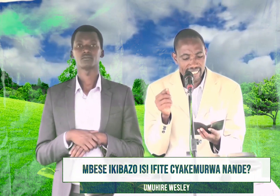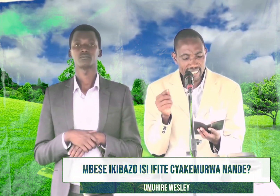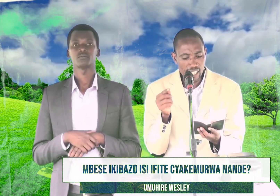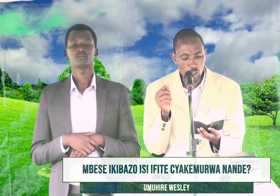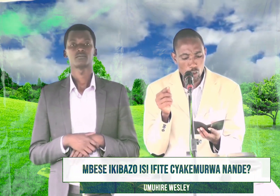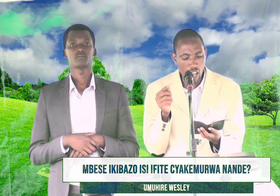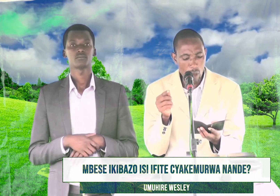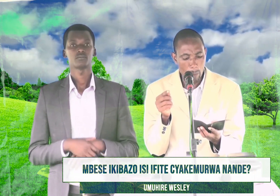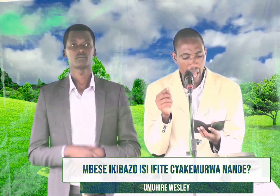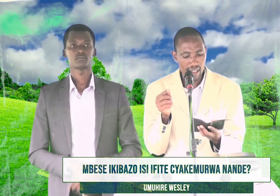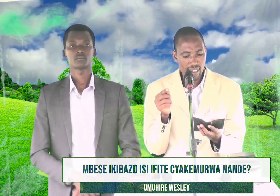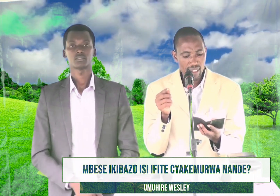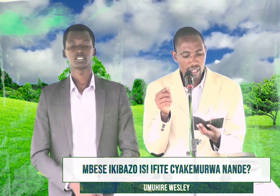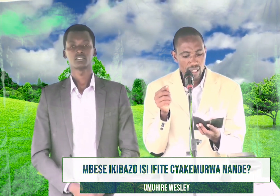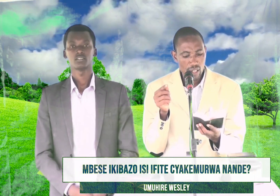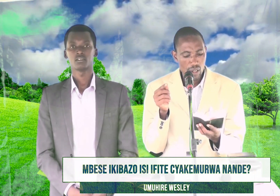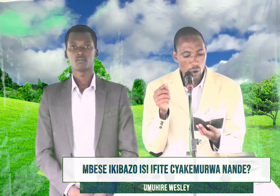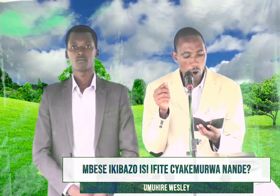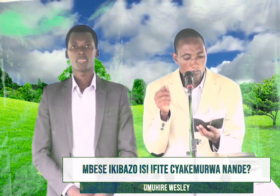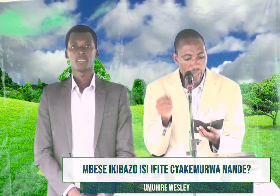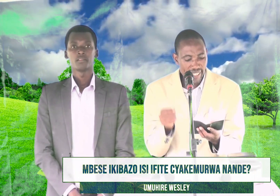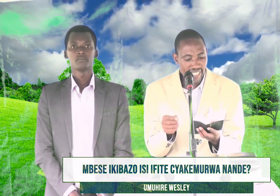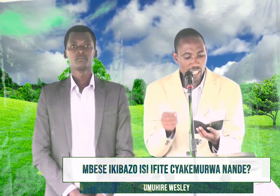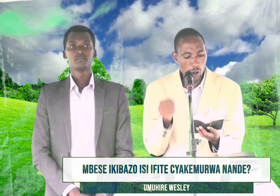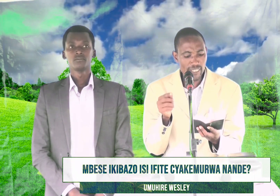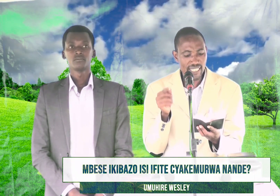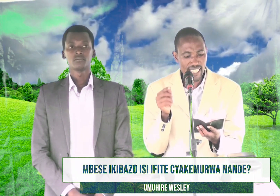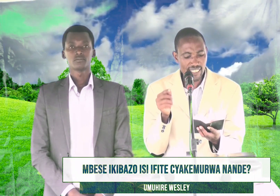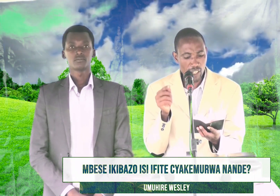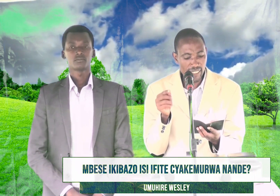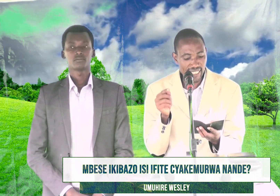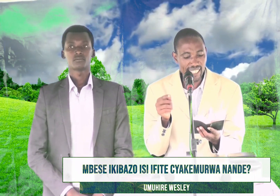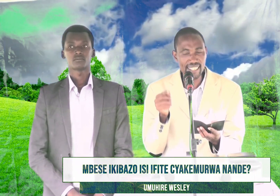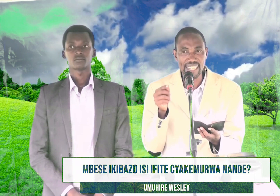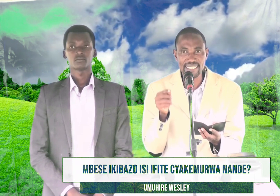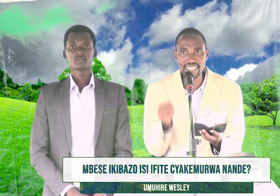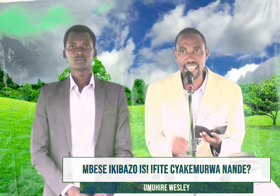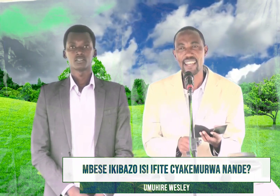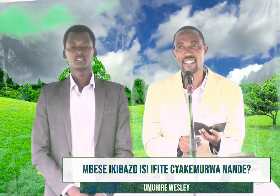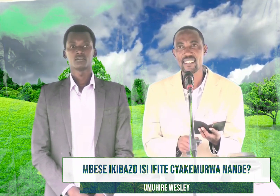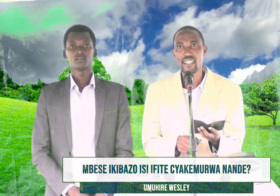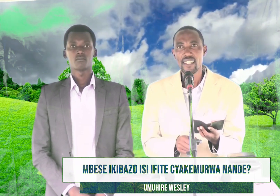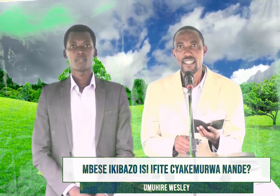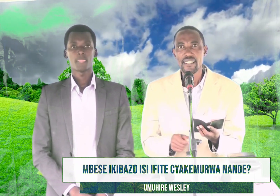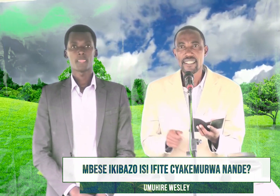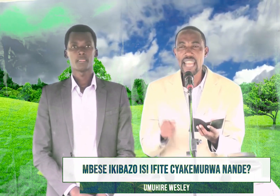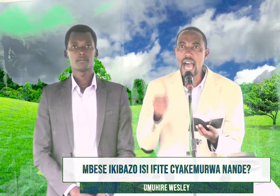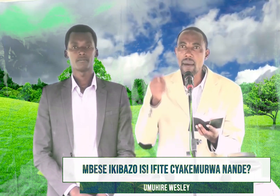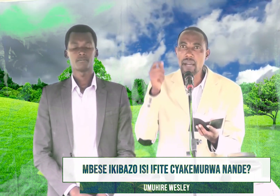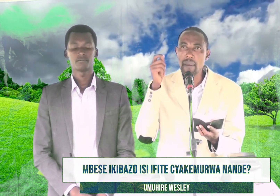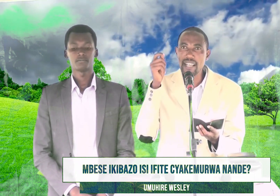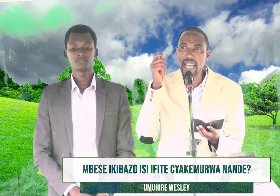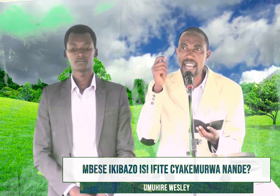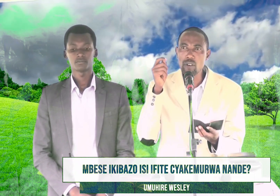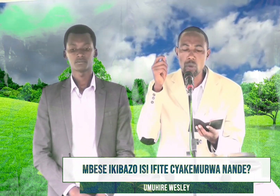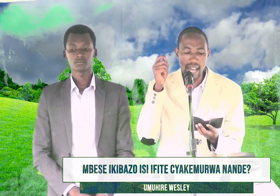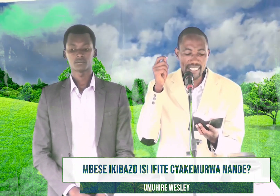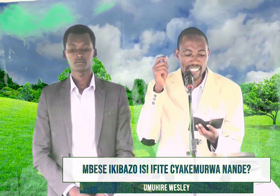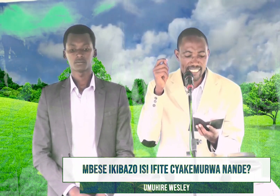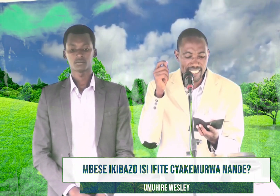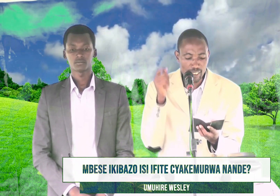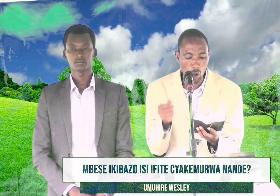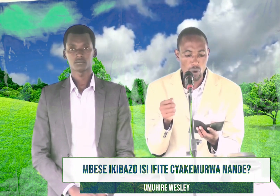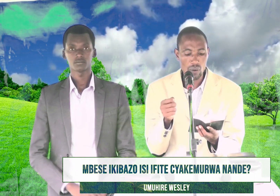reserviteur d'écrit ne doivent pas obéir aux suggestions d'écrit naturel ntabwo abagaragu